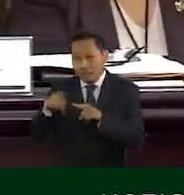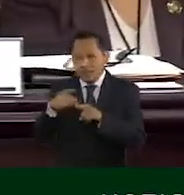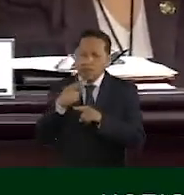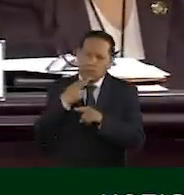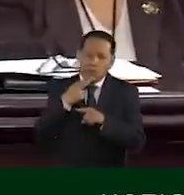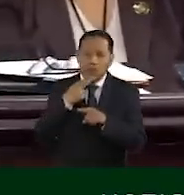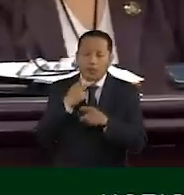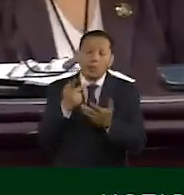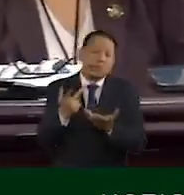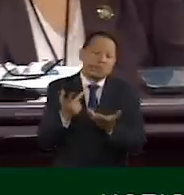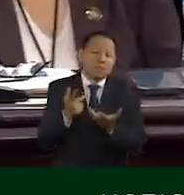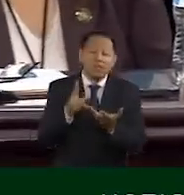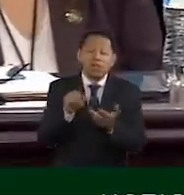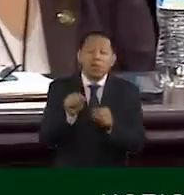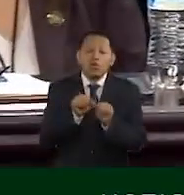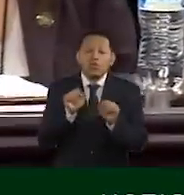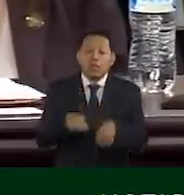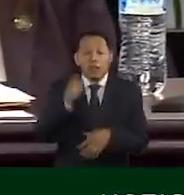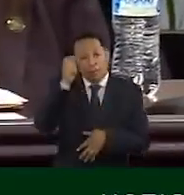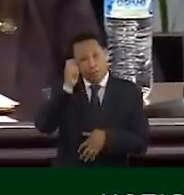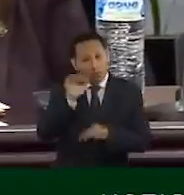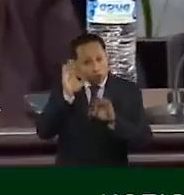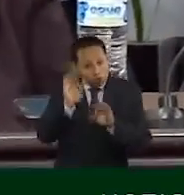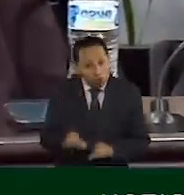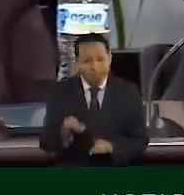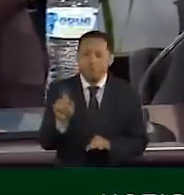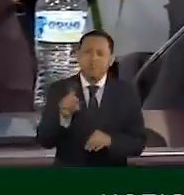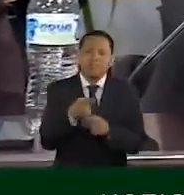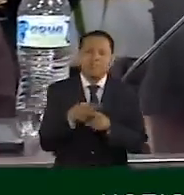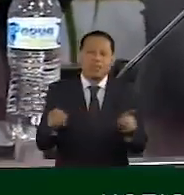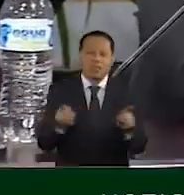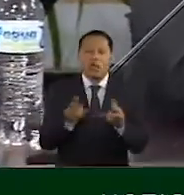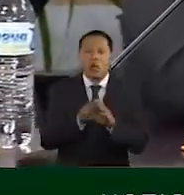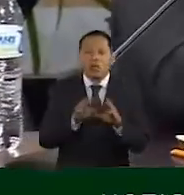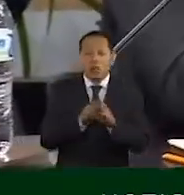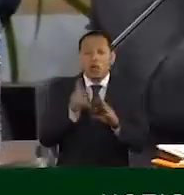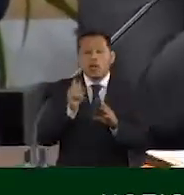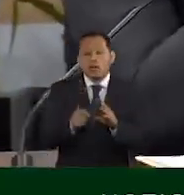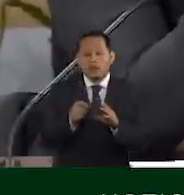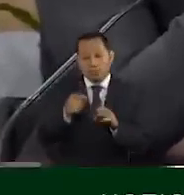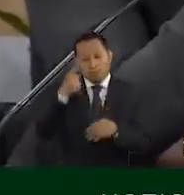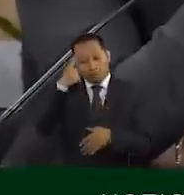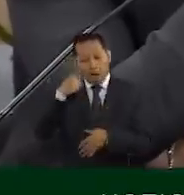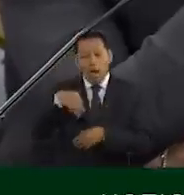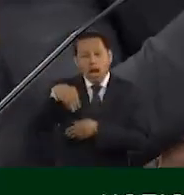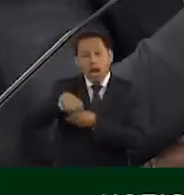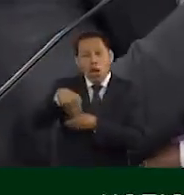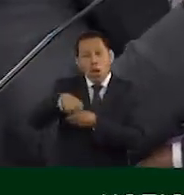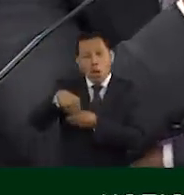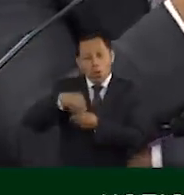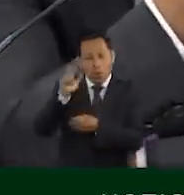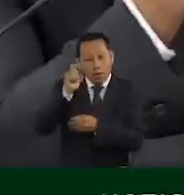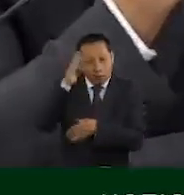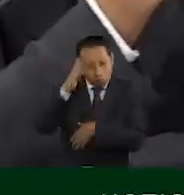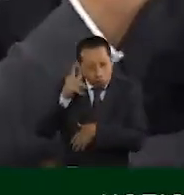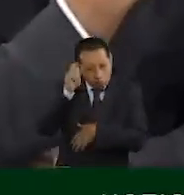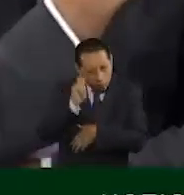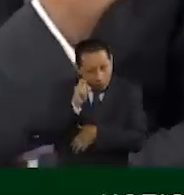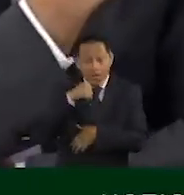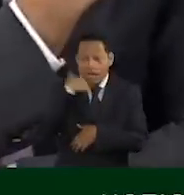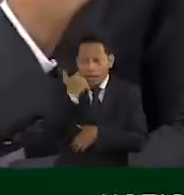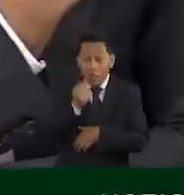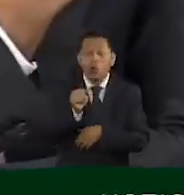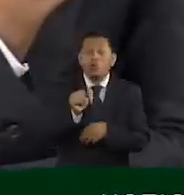y no es un sistema de pensiones como tal, sino un sistema de ahorro para el retiro. Si queremos que el sistema de beneficios